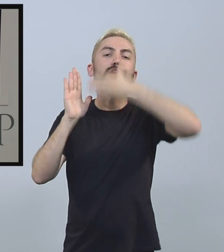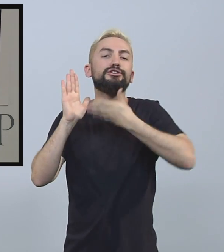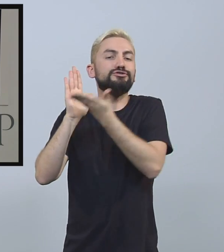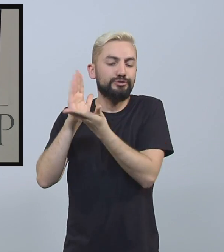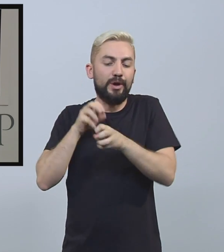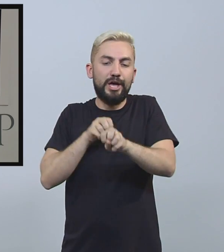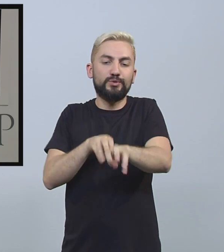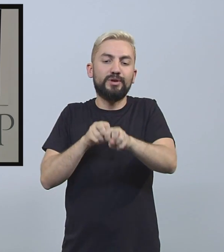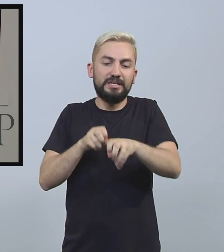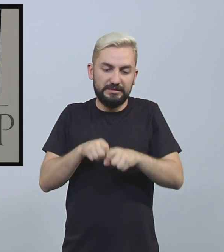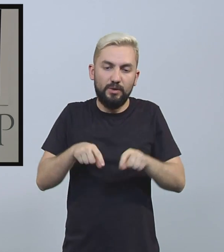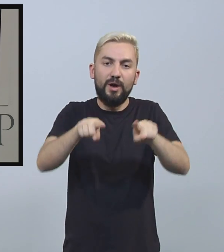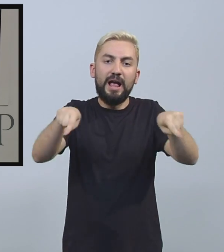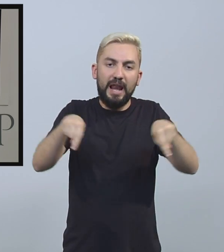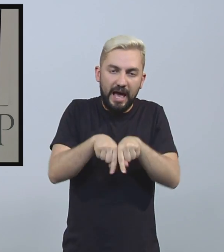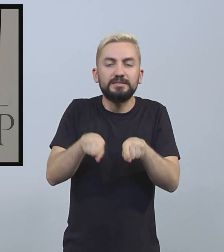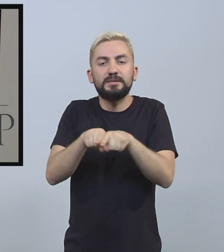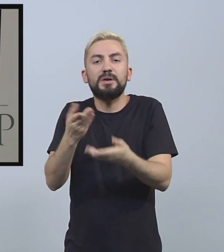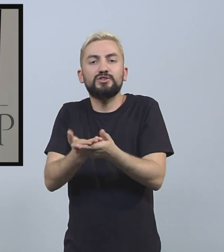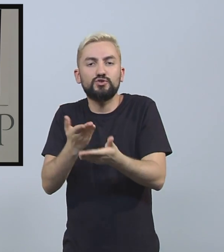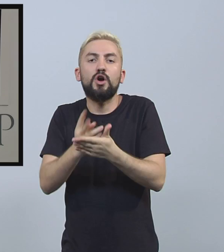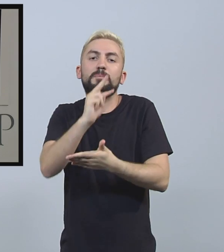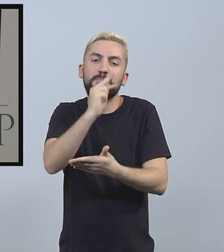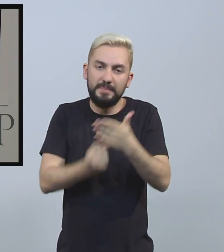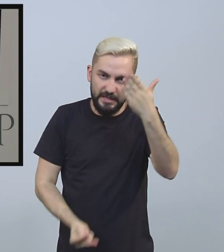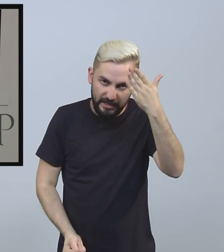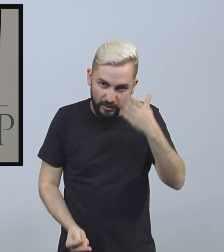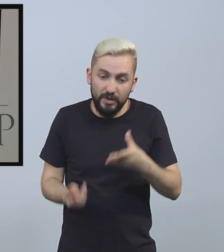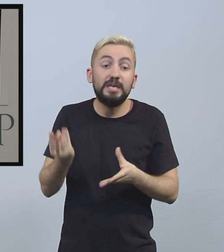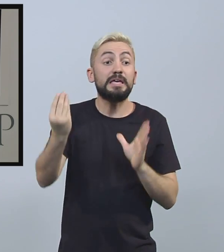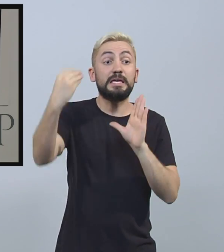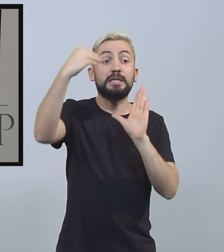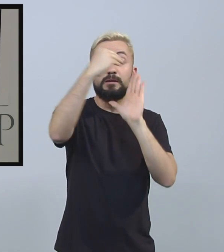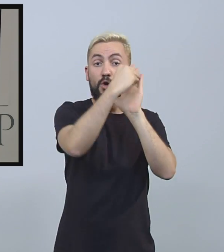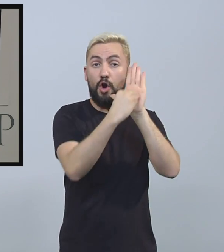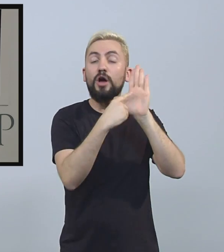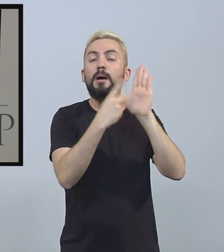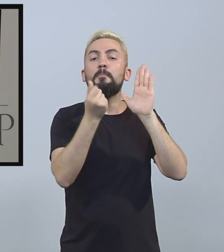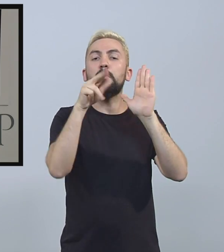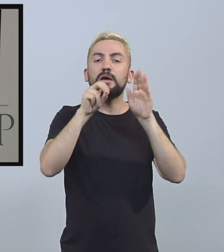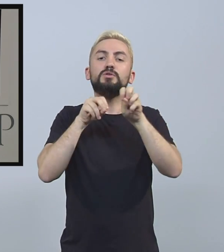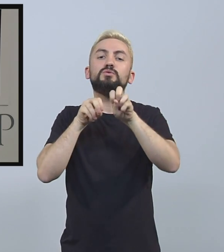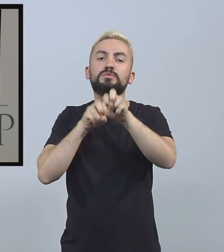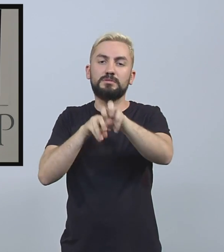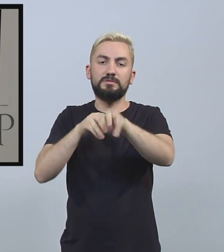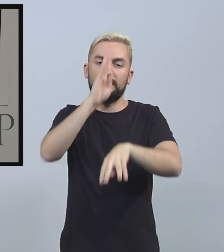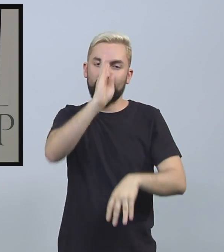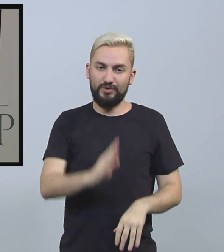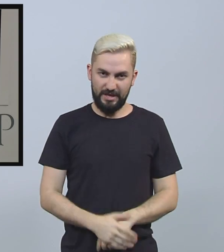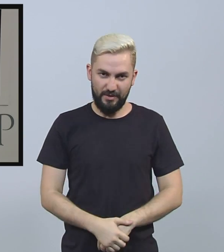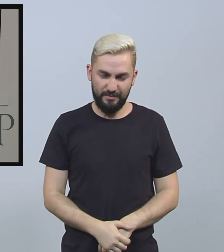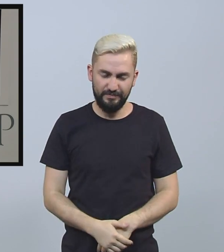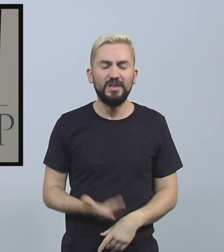à educação em classes e escolas bilíngues no Plano Nacional de Educação.